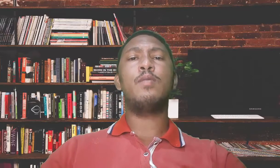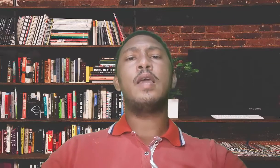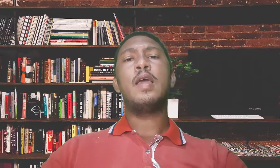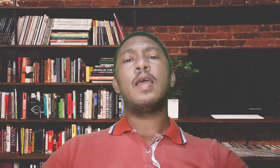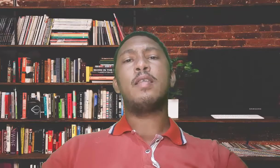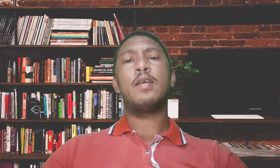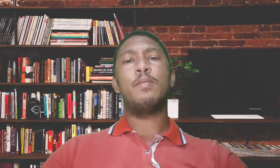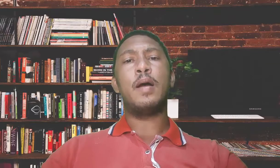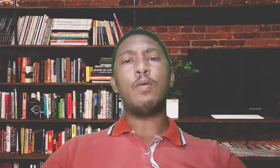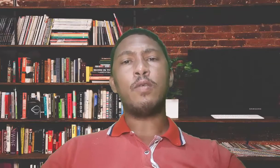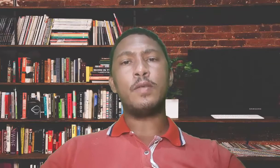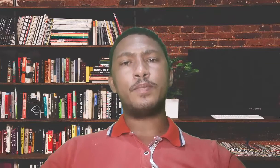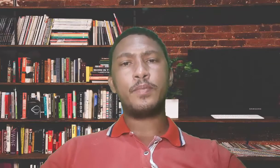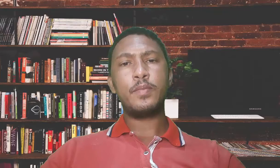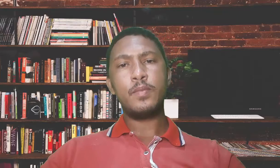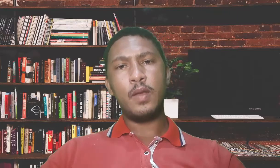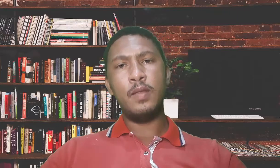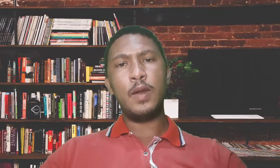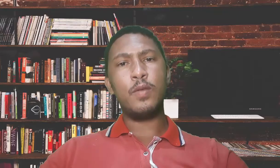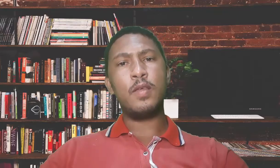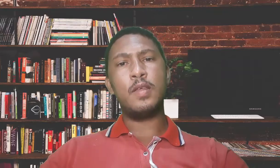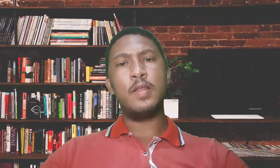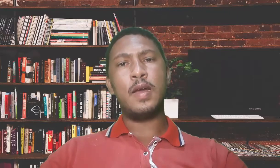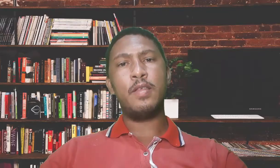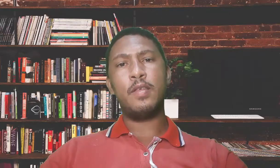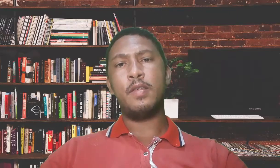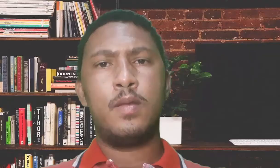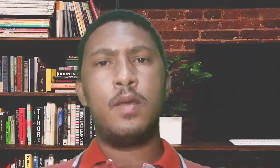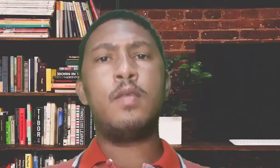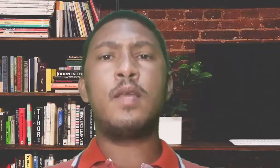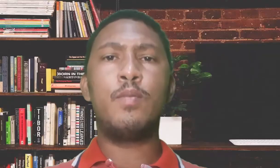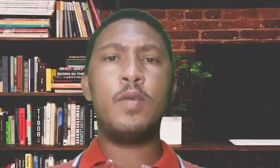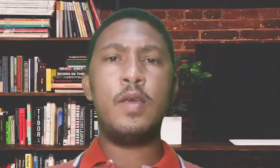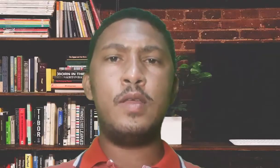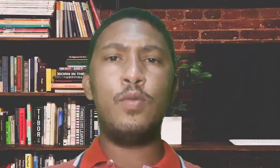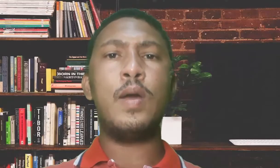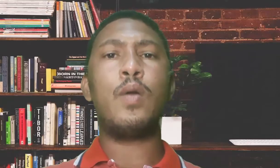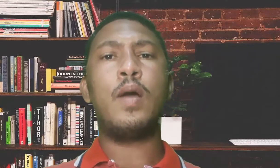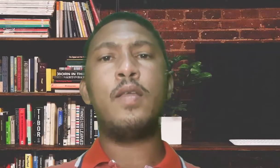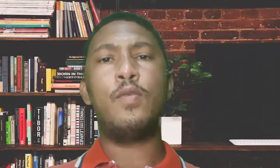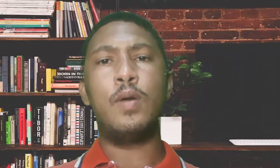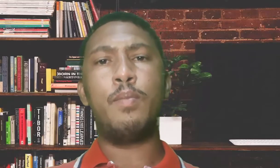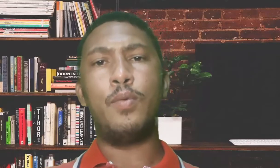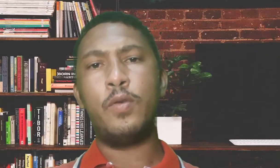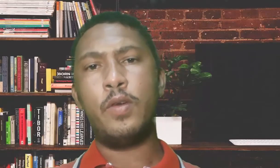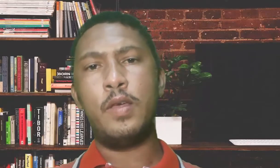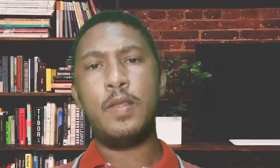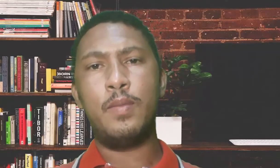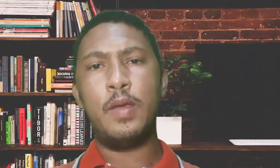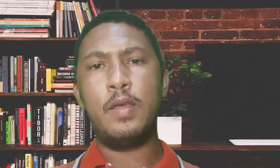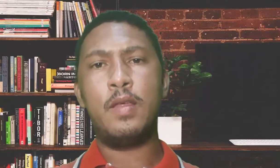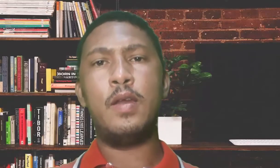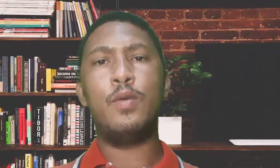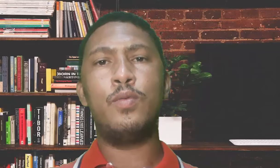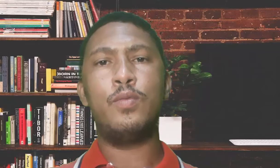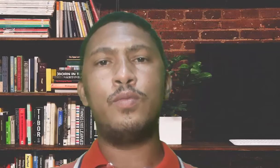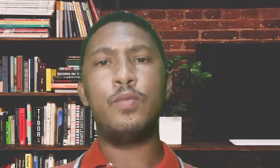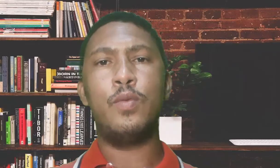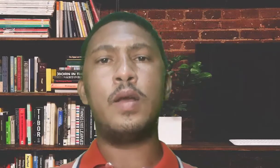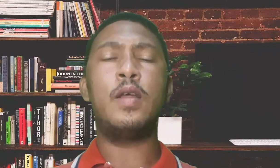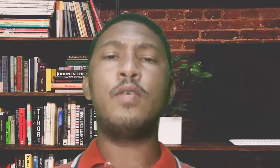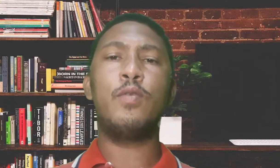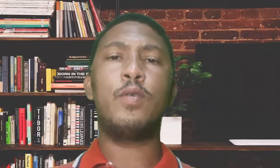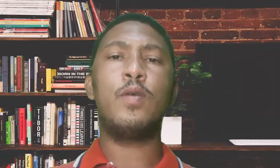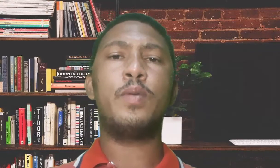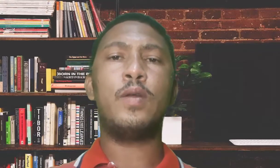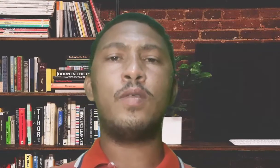atrasados, tem essa balsa na nossa cidade. Estamos aí no aguardo de uma ponte aqui também, que seria